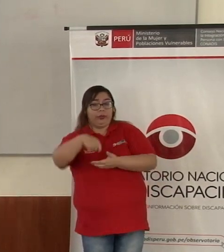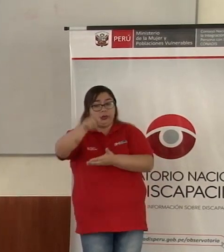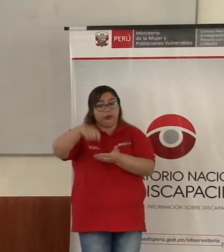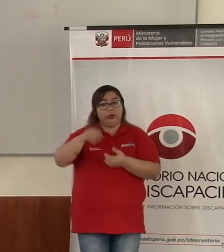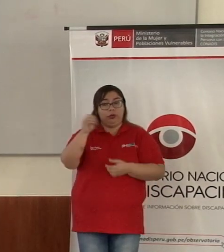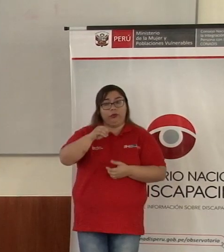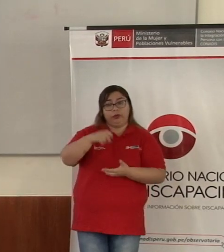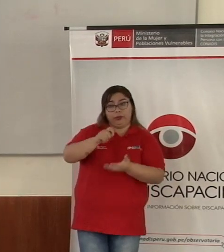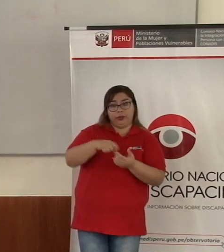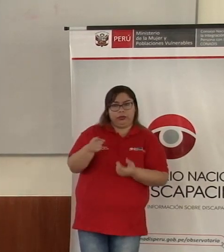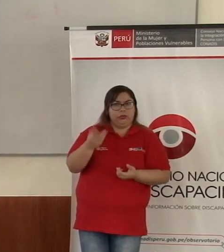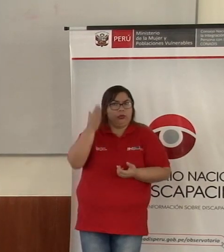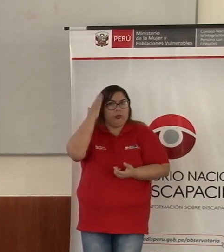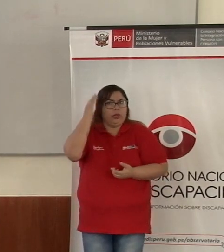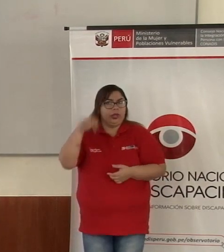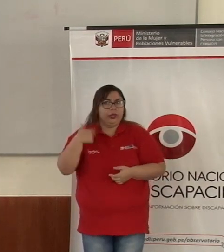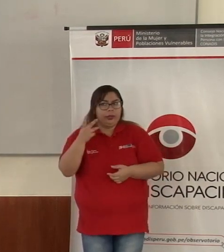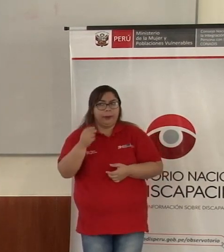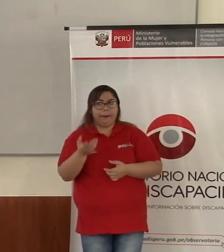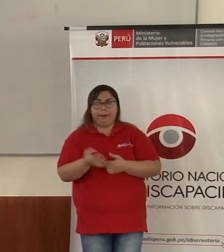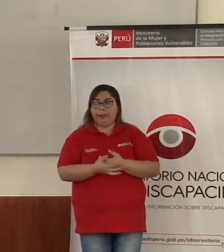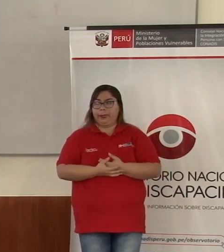firmar. ¿Es incapaz?